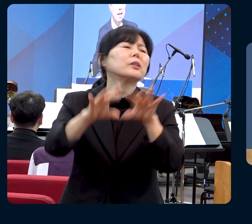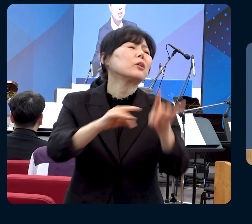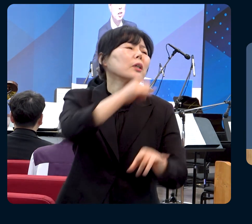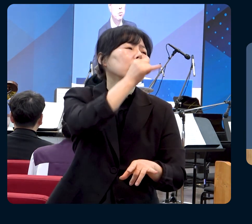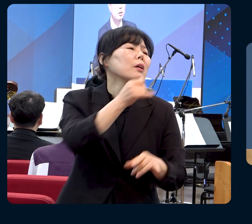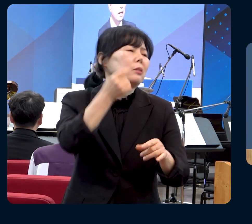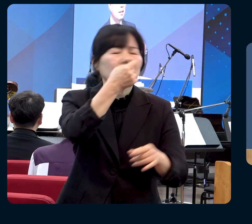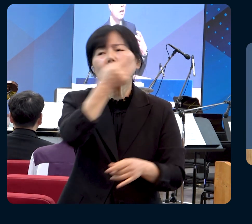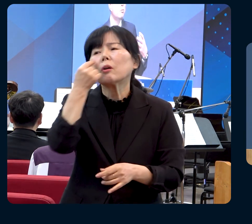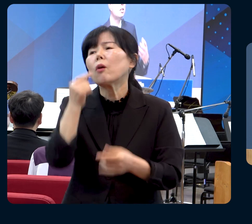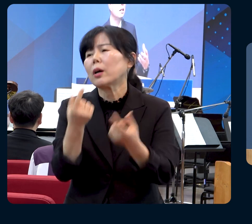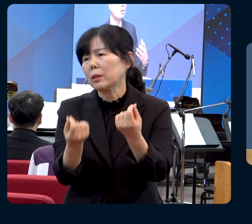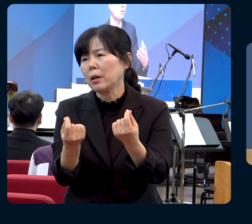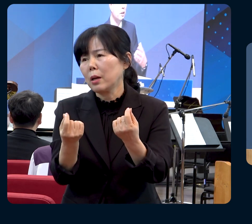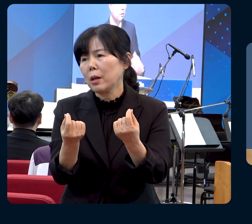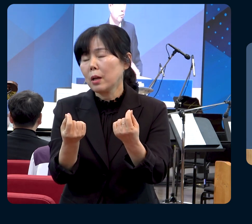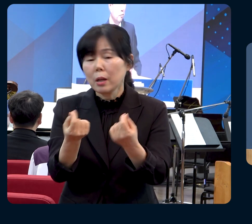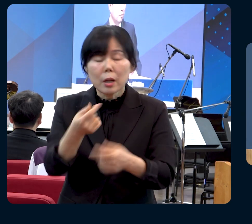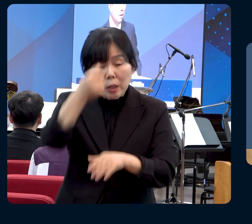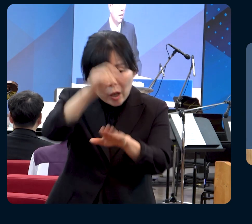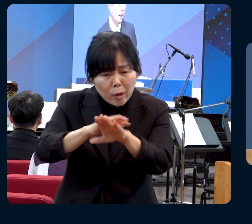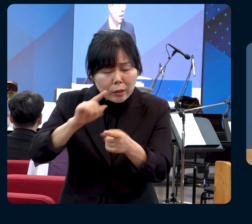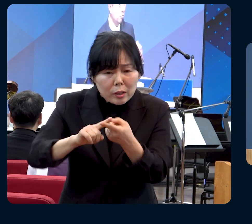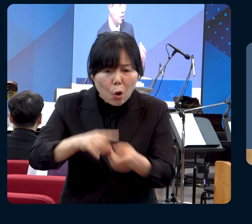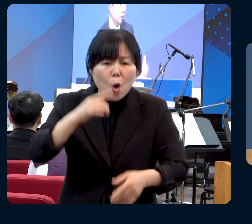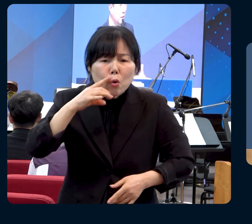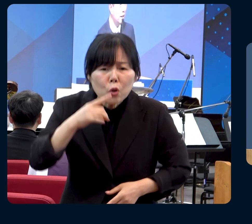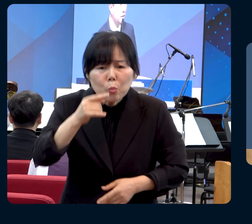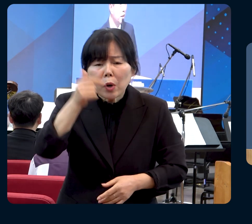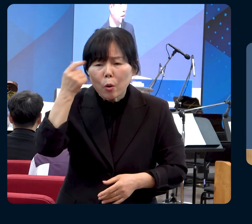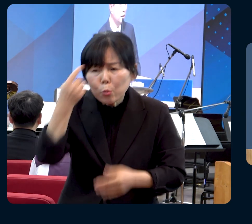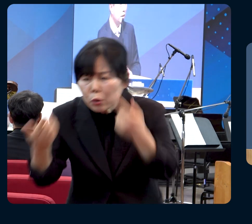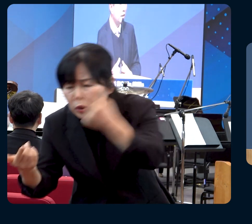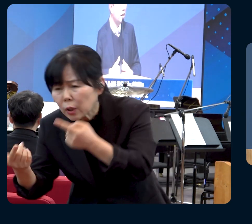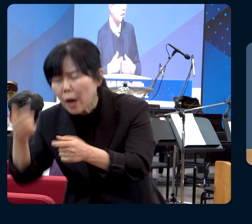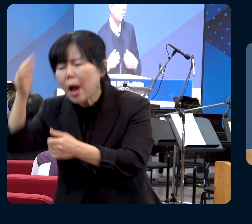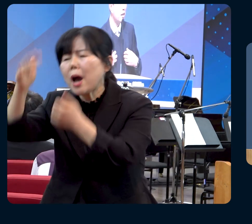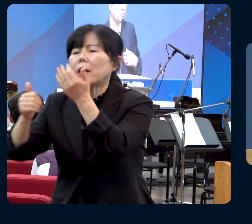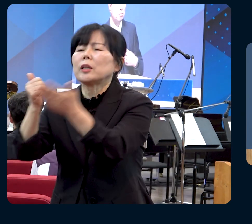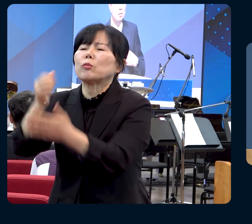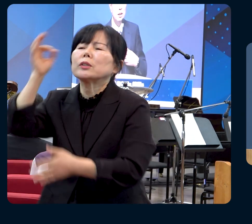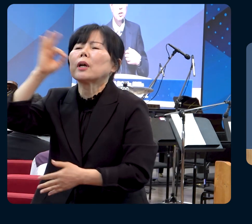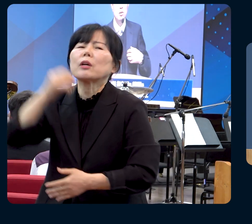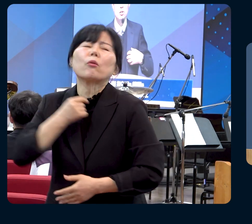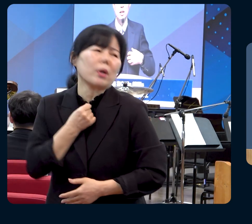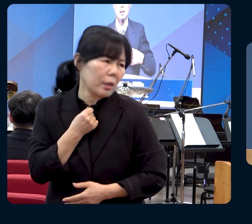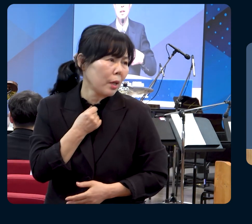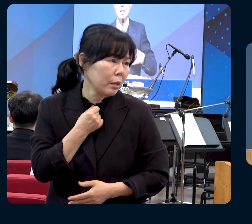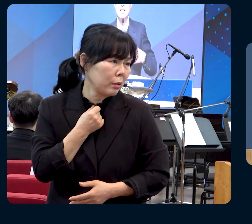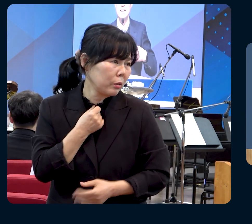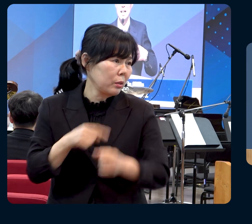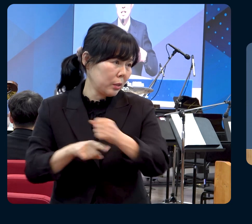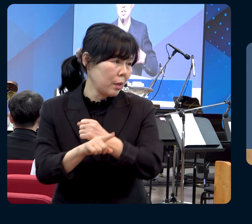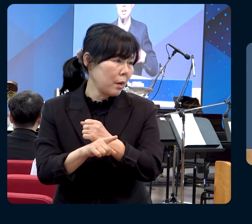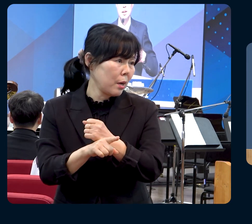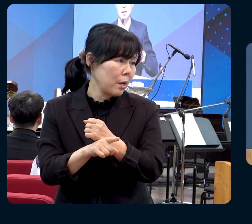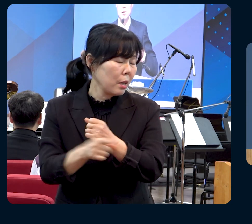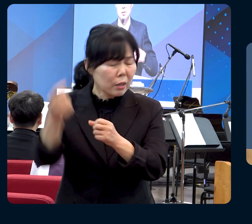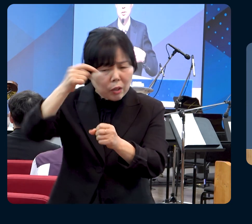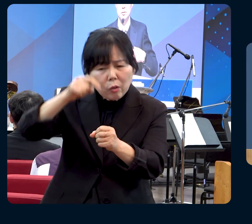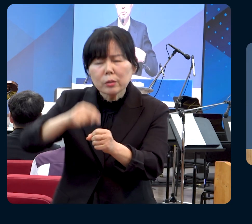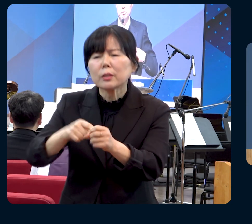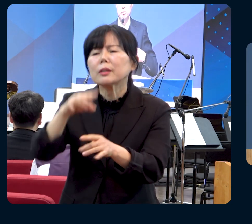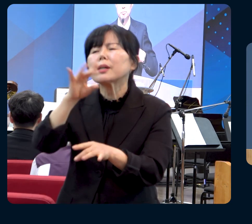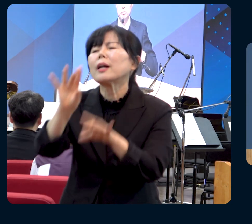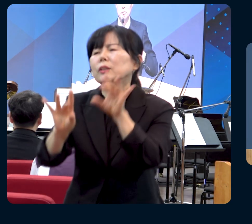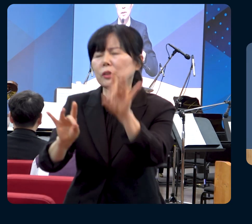예배에 대한 질문은 하나님을 찾는 거예요. 하나님을 찾는다는 얘기는 그만큼 영적인 갈증이 있다는